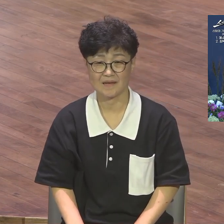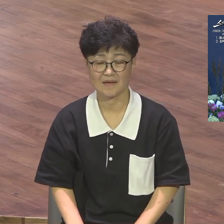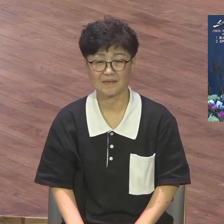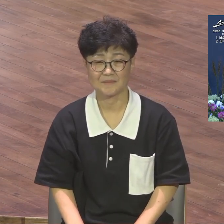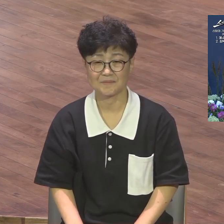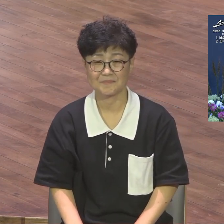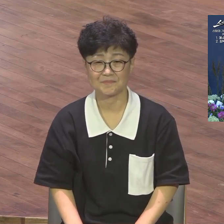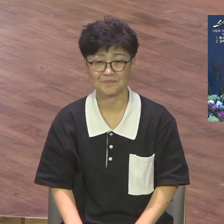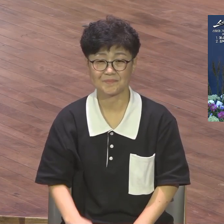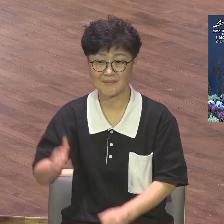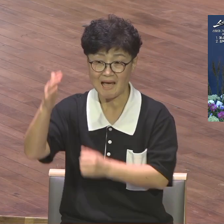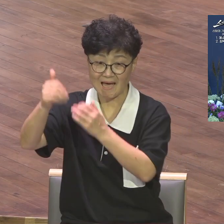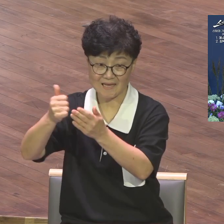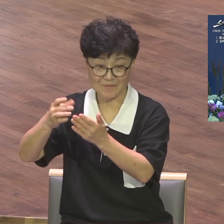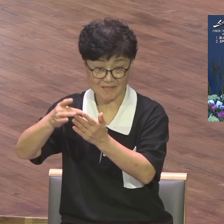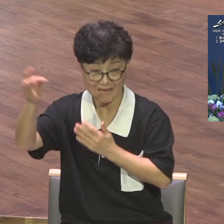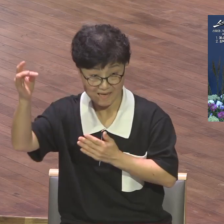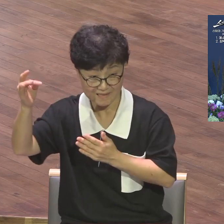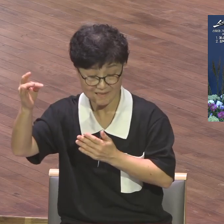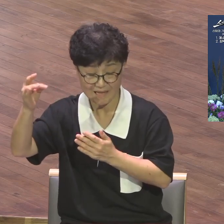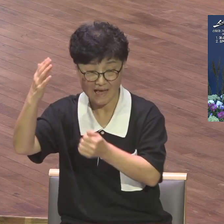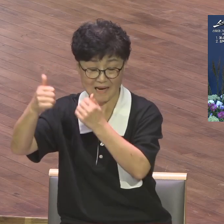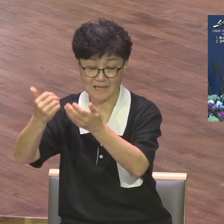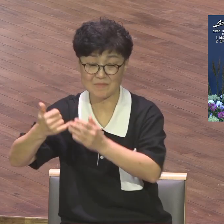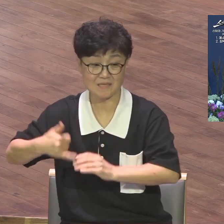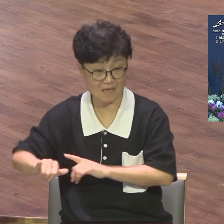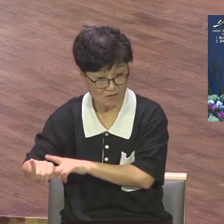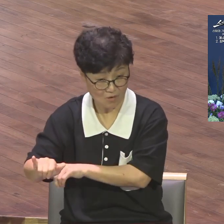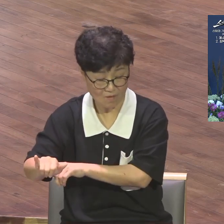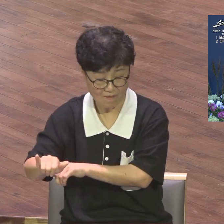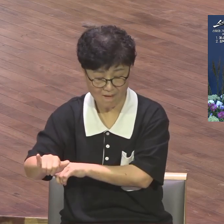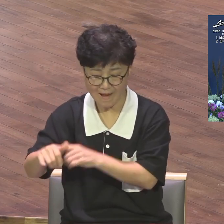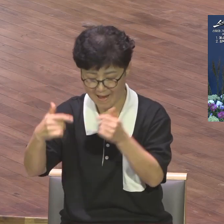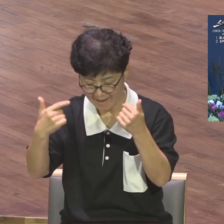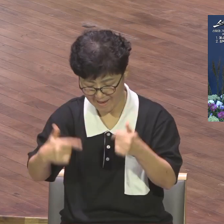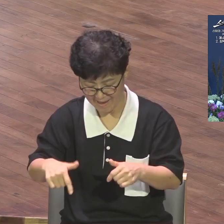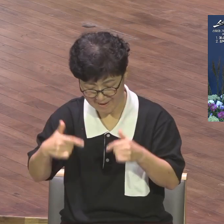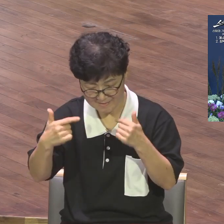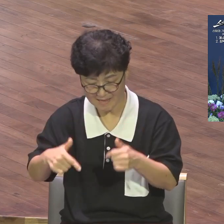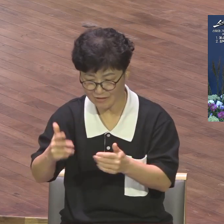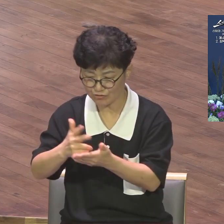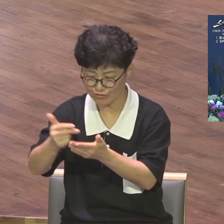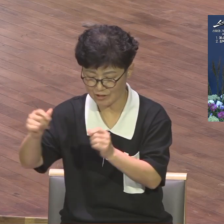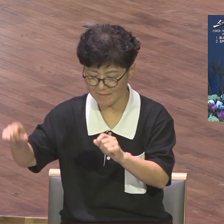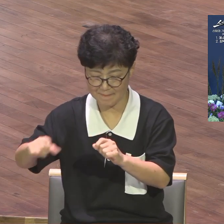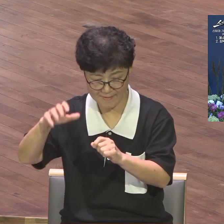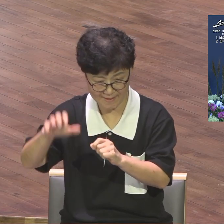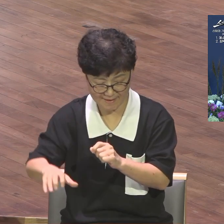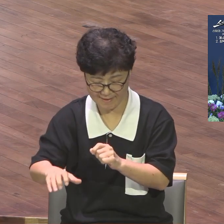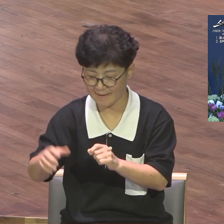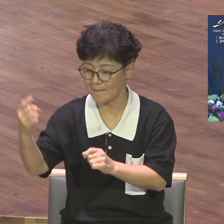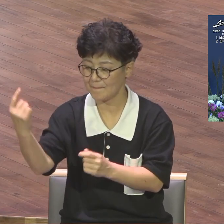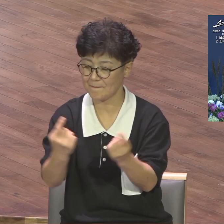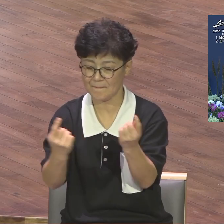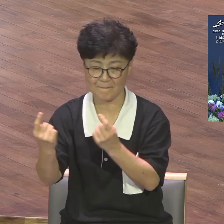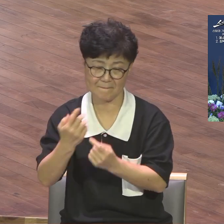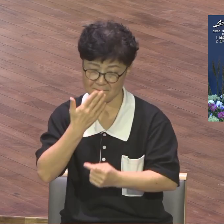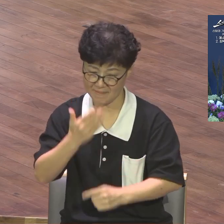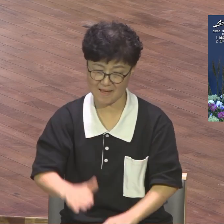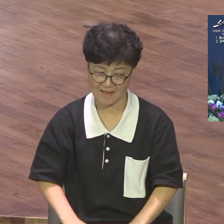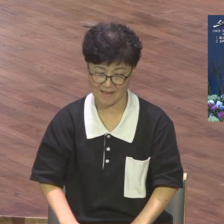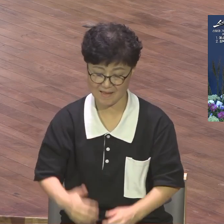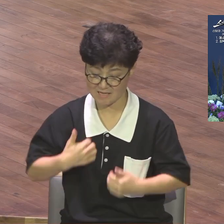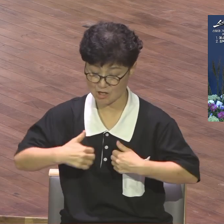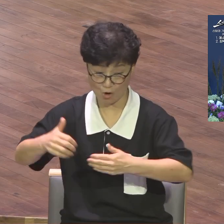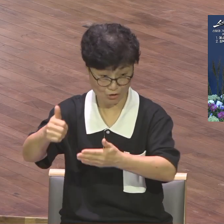않습니다. 그러나 하나님이 택한 자에게는 갈급함을 줘서 주님 앞에 나오는 핵심을 통하여서 그리고 영접이라는 과정을